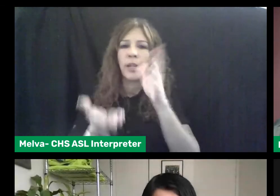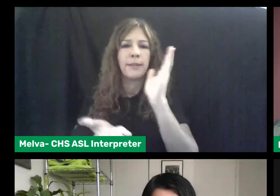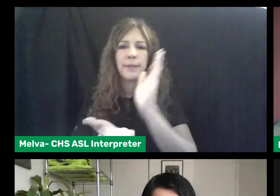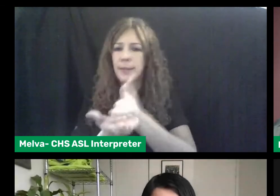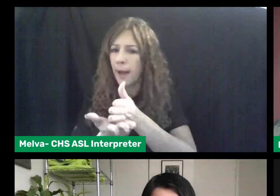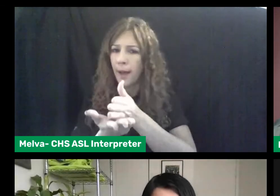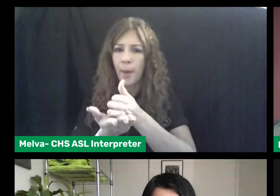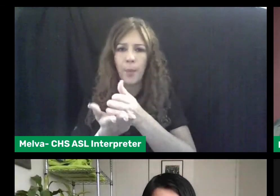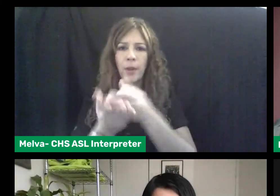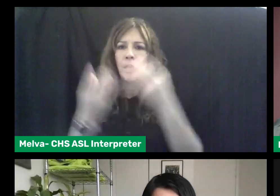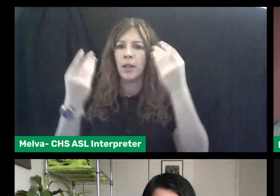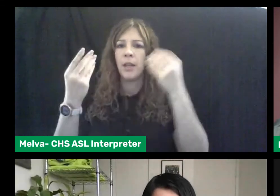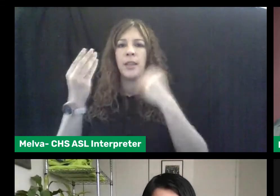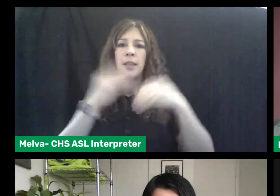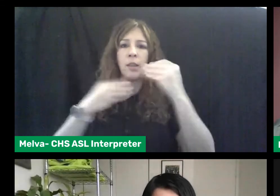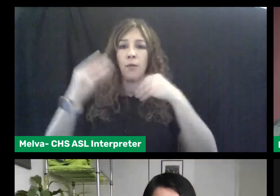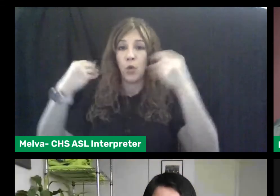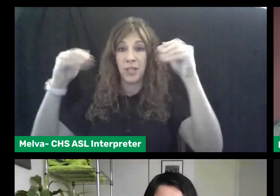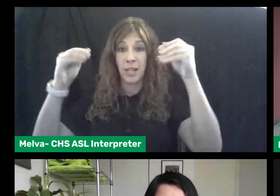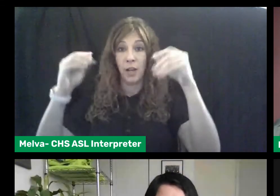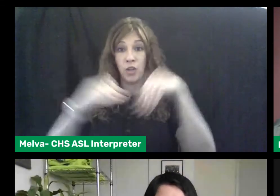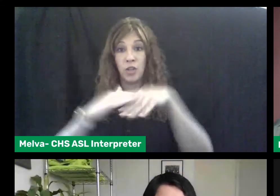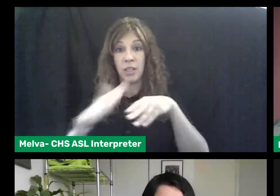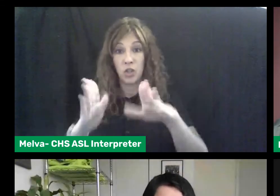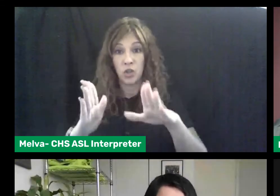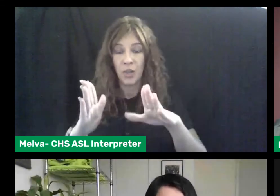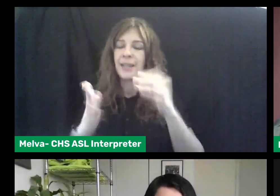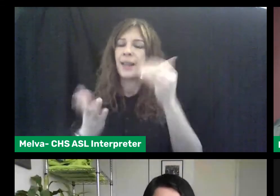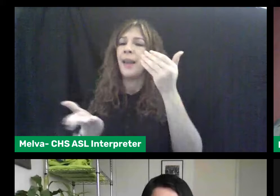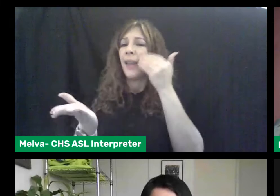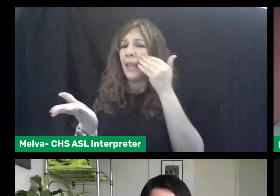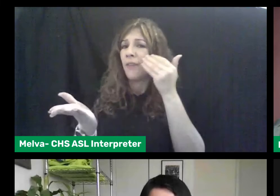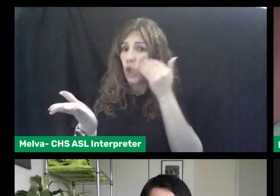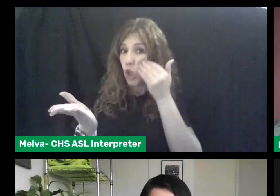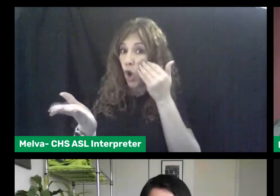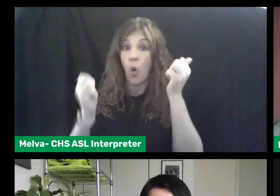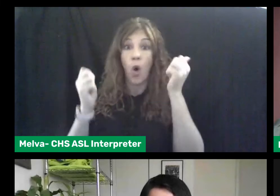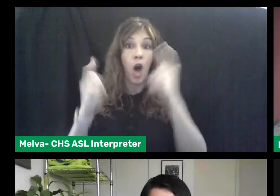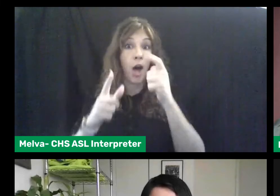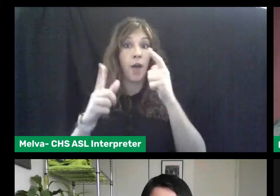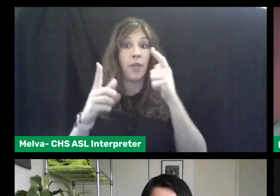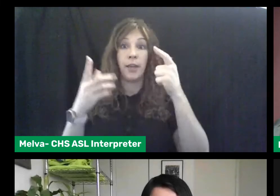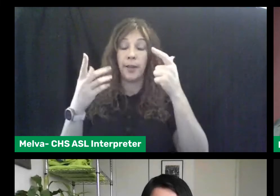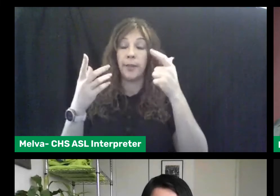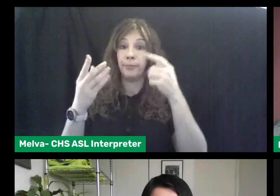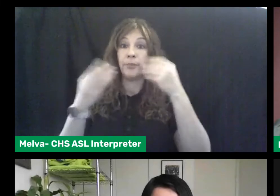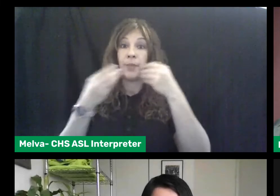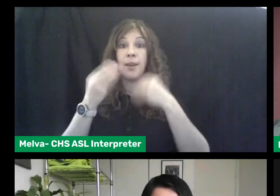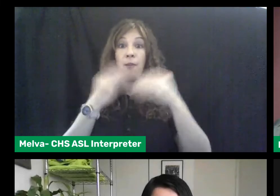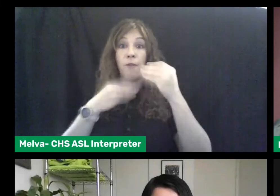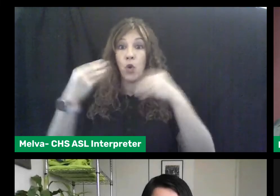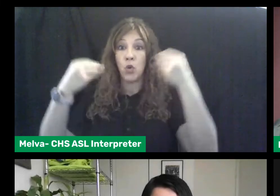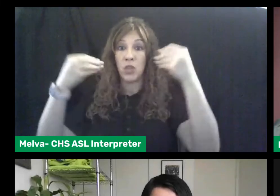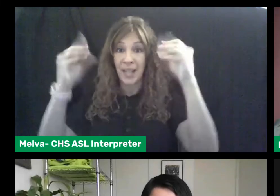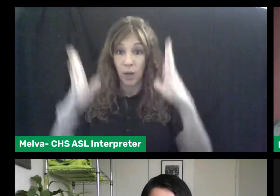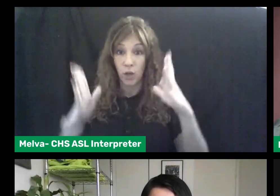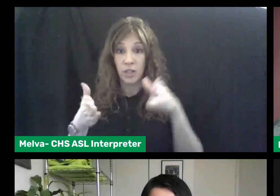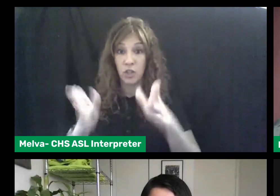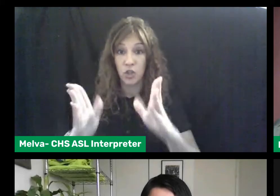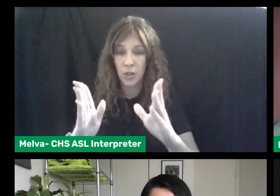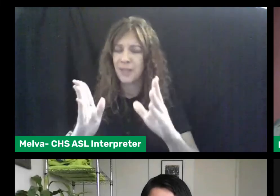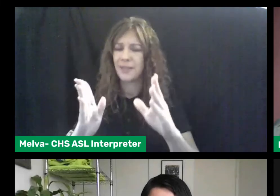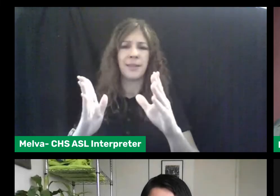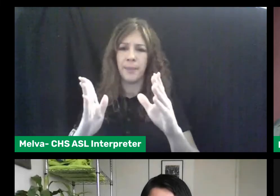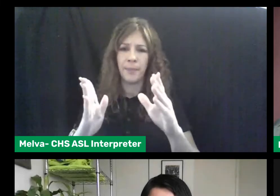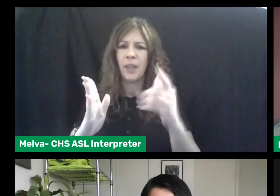ambulantes. A pesar de que Vendedores Ambulantes tiene muchos años en la ciudad de Chicago, no había una ley que